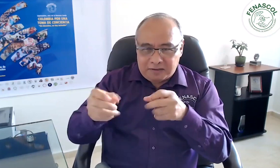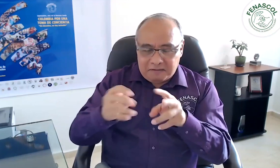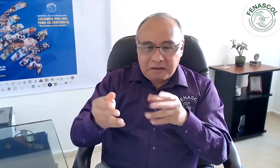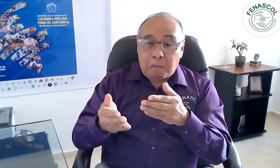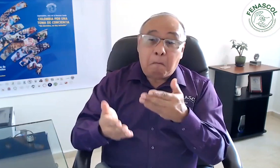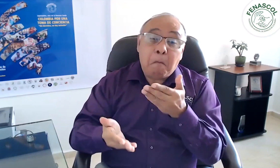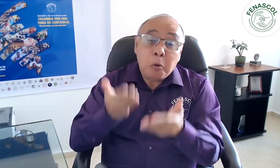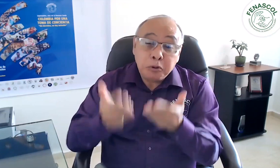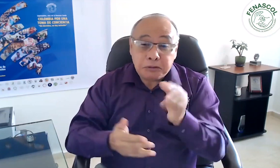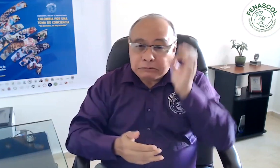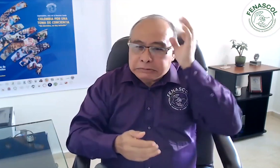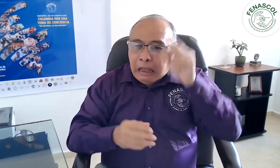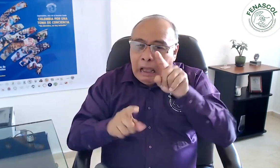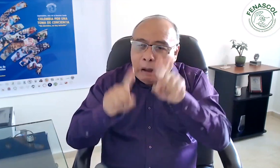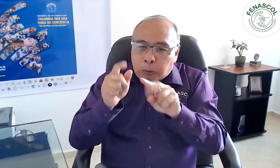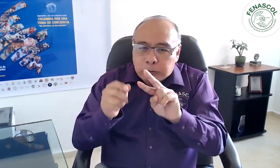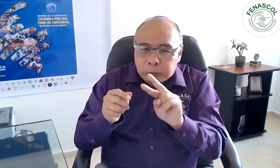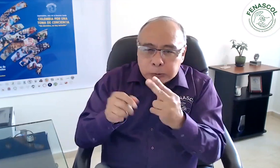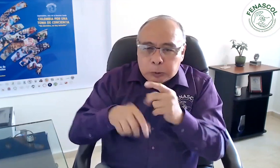programaciones que están sujetas a cambios.